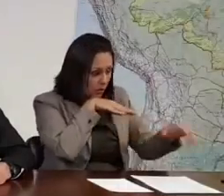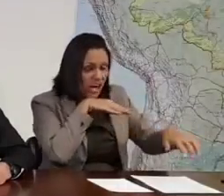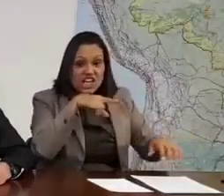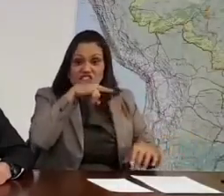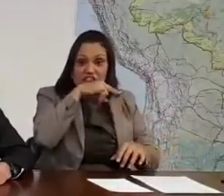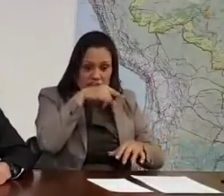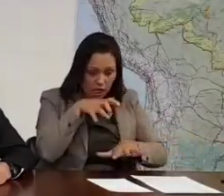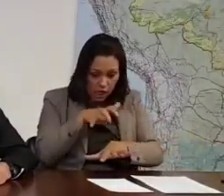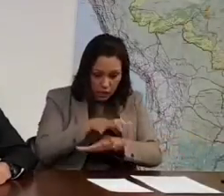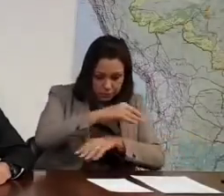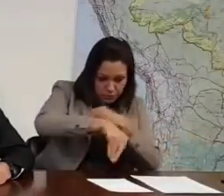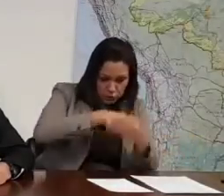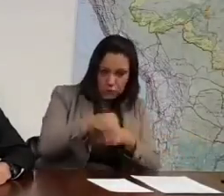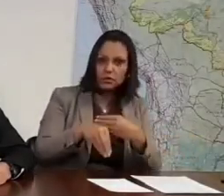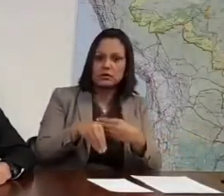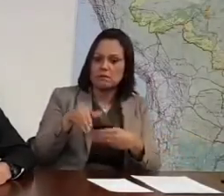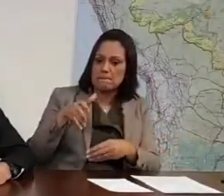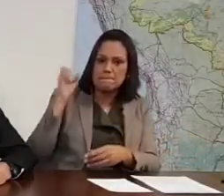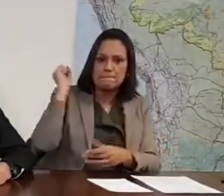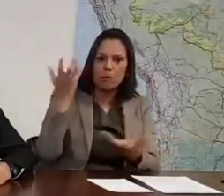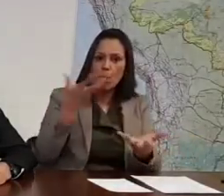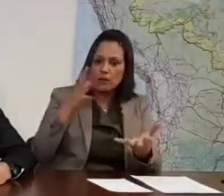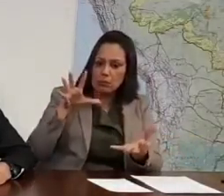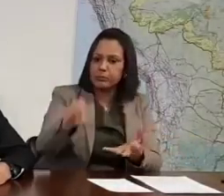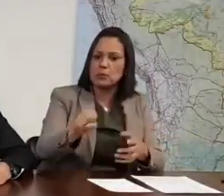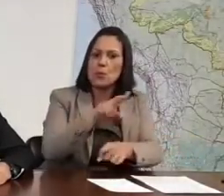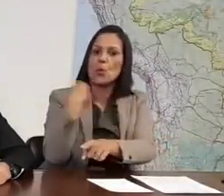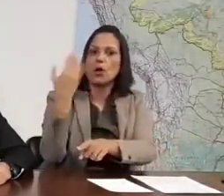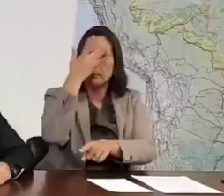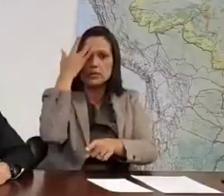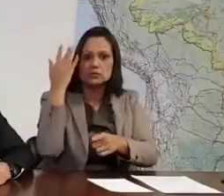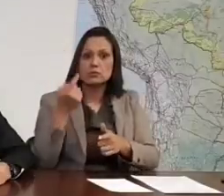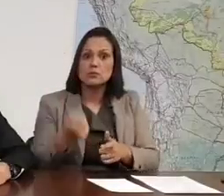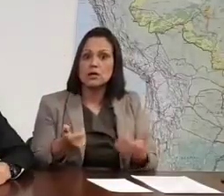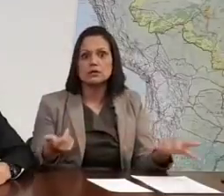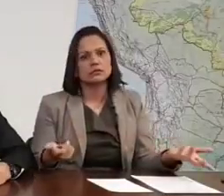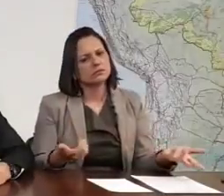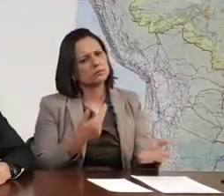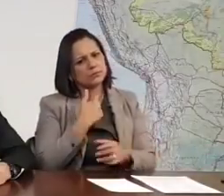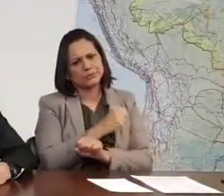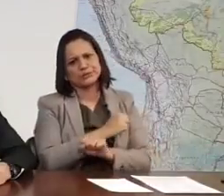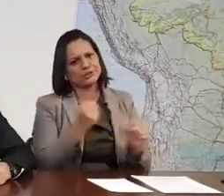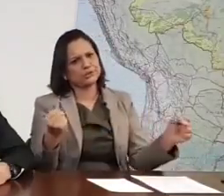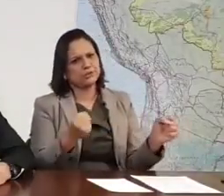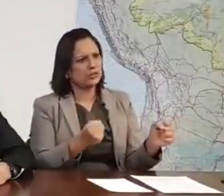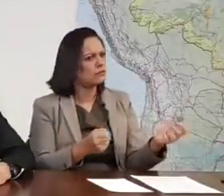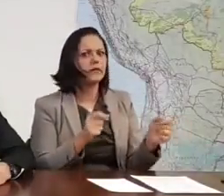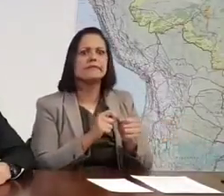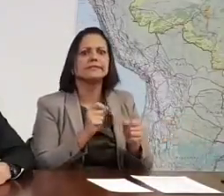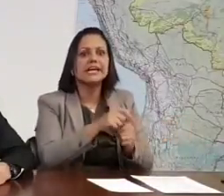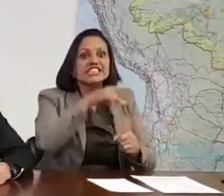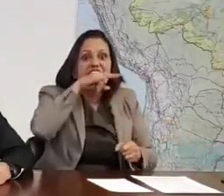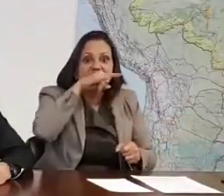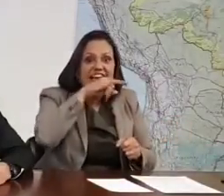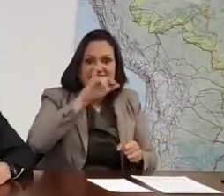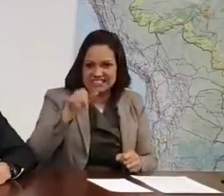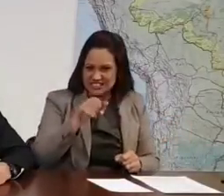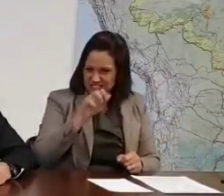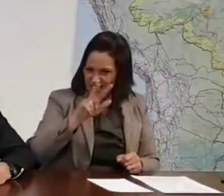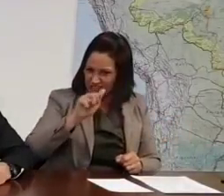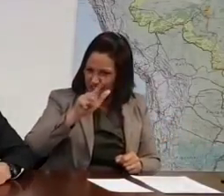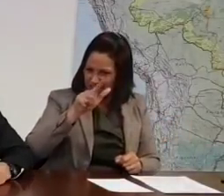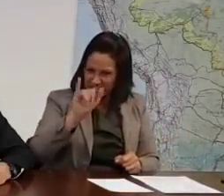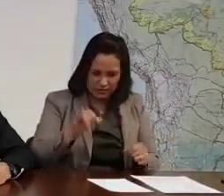a gente precisa ter essa condição de defesa. Não é possível estar no meio do campo. Faz como? Chama a polícia para enfrentar o javali?